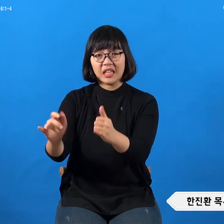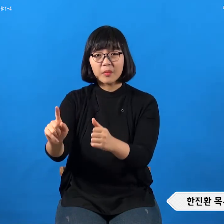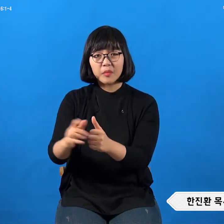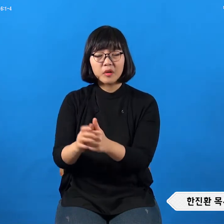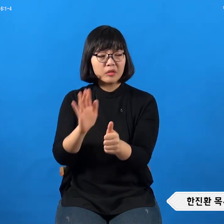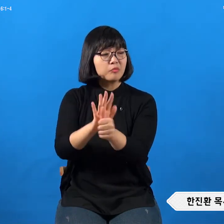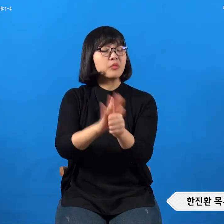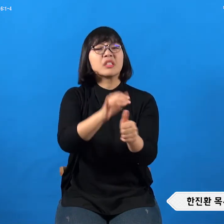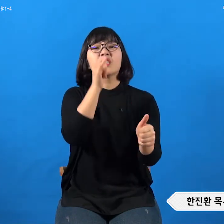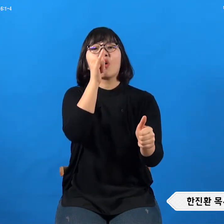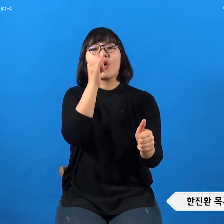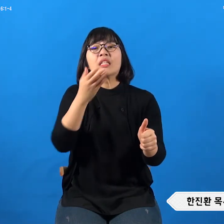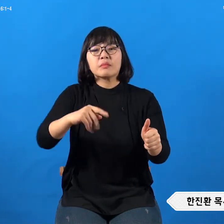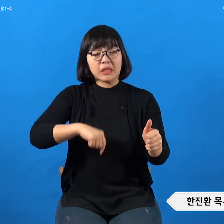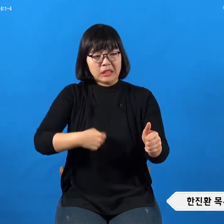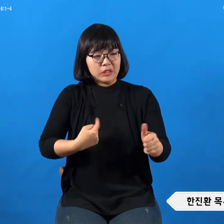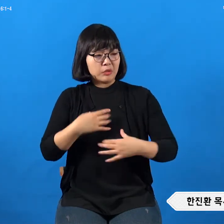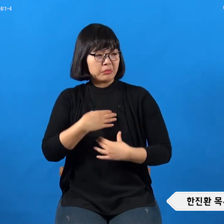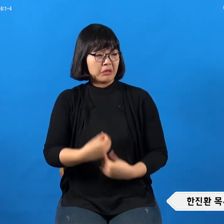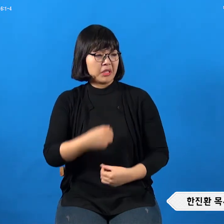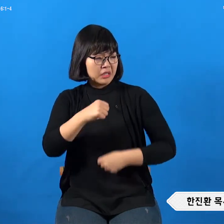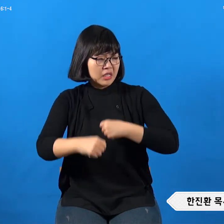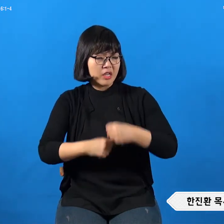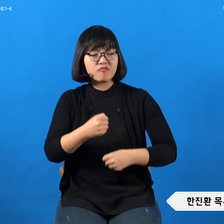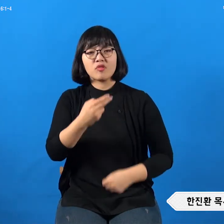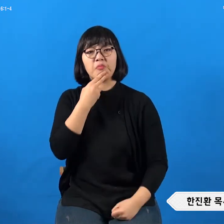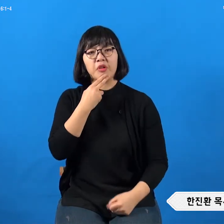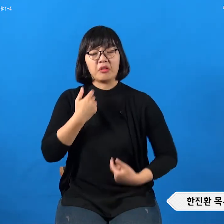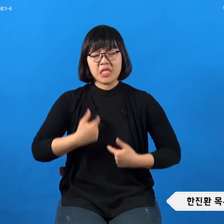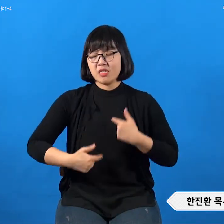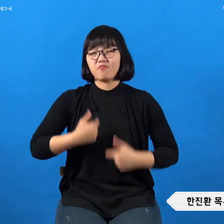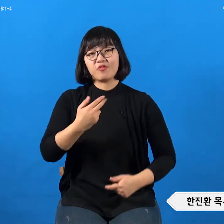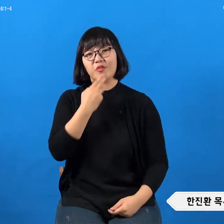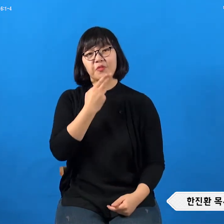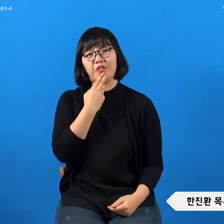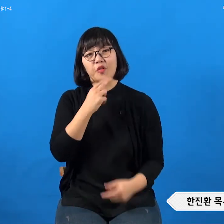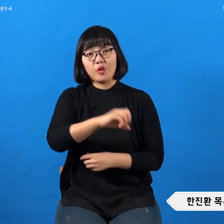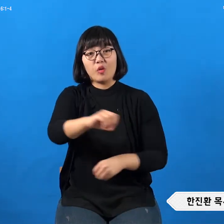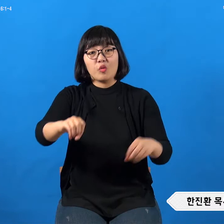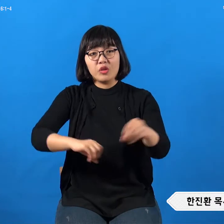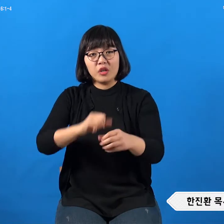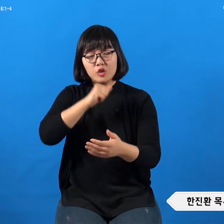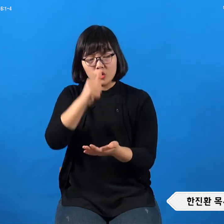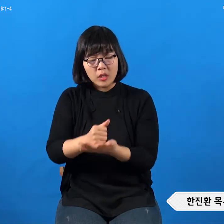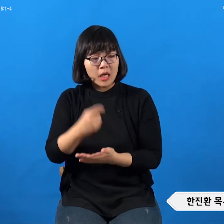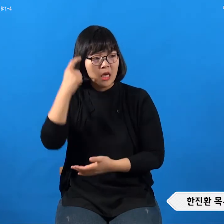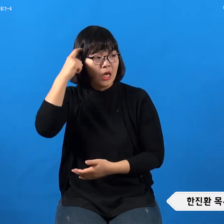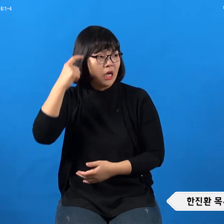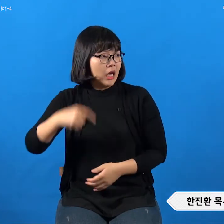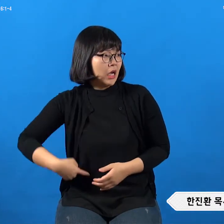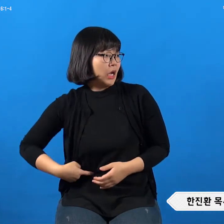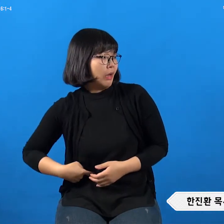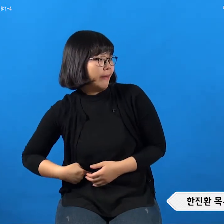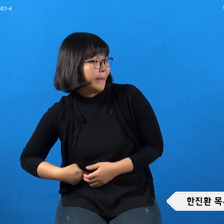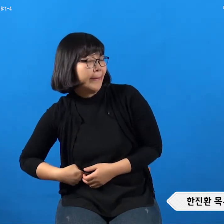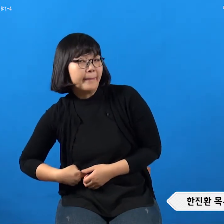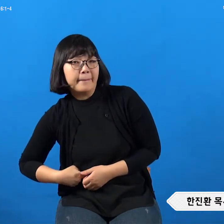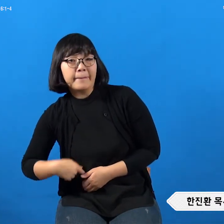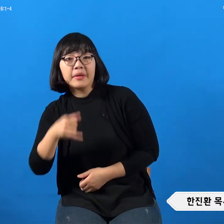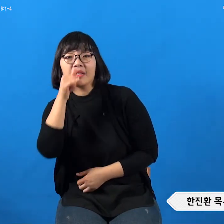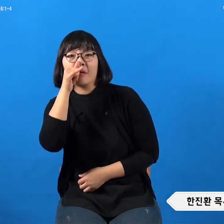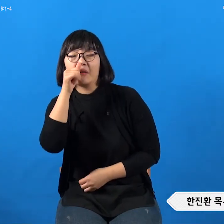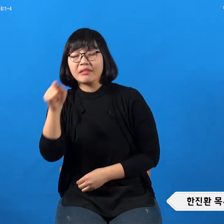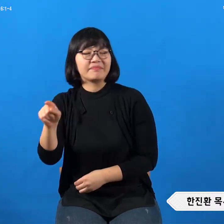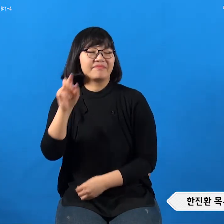자유함이 없지 않습니까? 좋은 일을 하면서도 기쁨이 없고 자꾸 죄의식만 들지 않습니까?